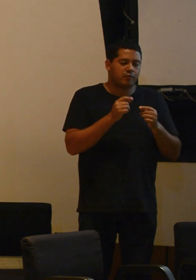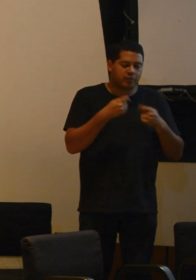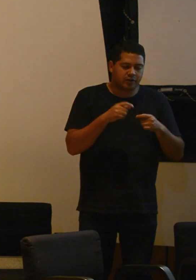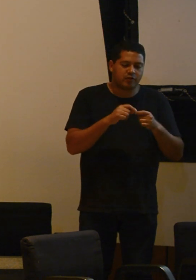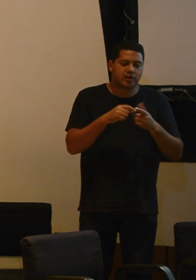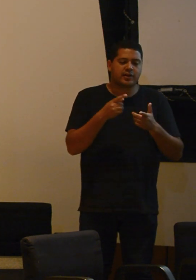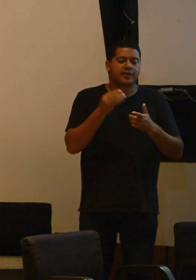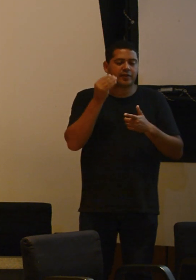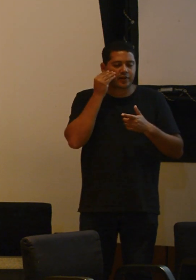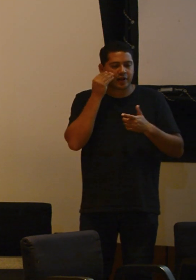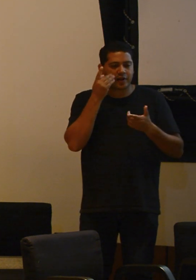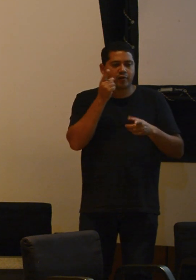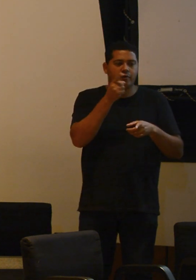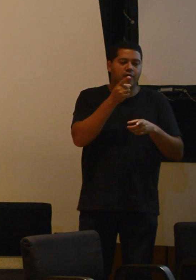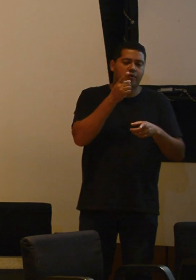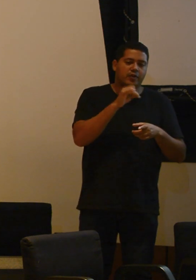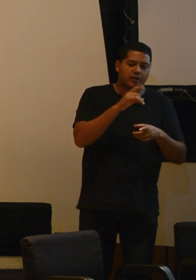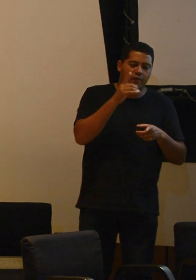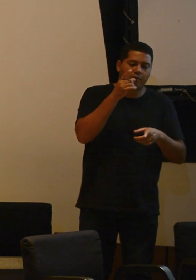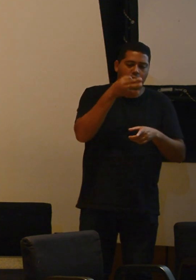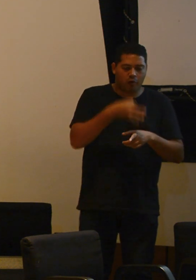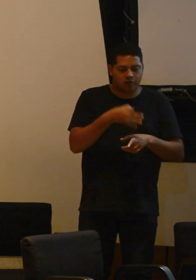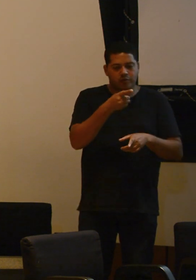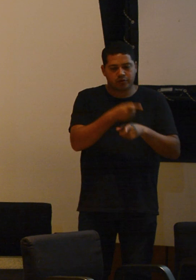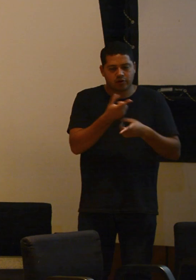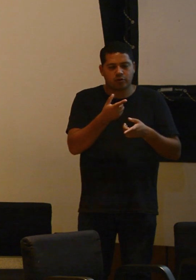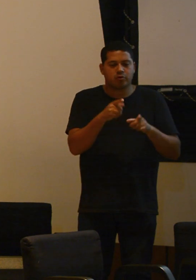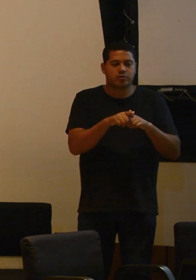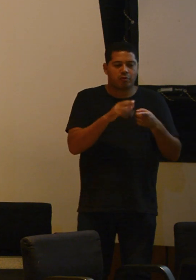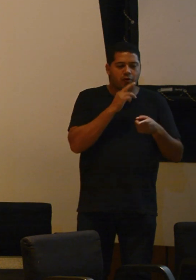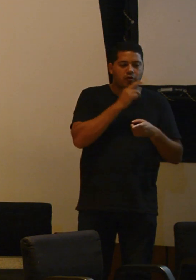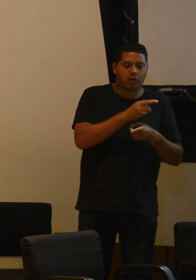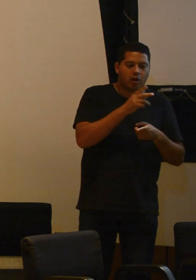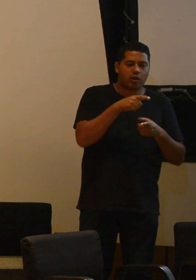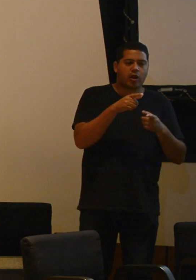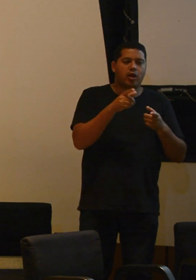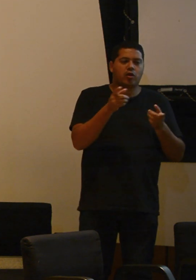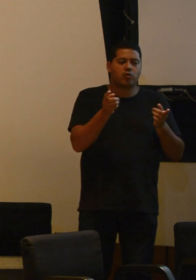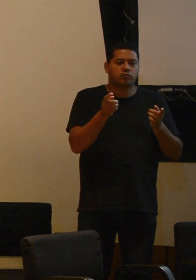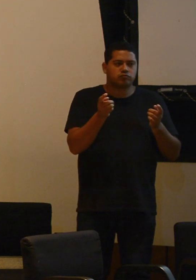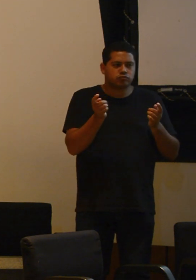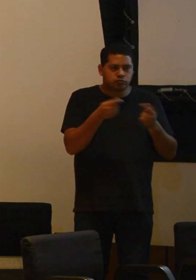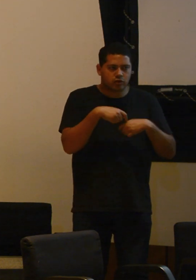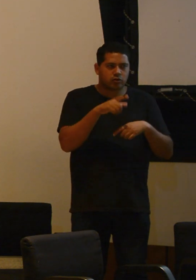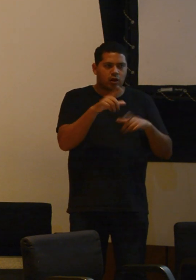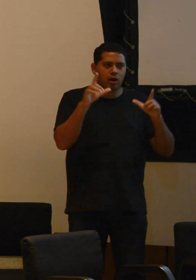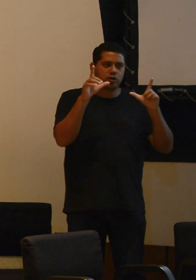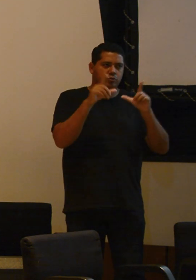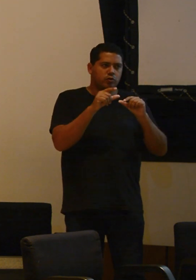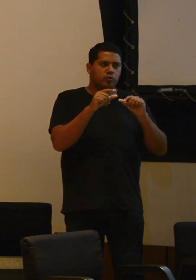confirmar aquele diagnóstico, para confirmar aquele resultado, e essa é a única forma de diminuir os erros de